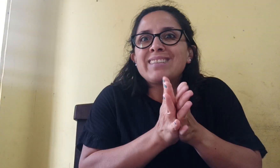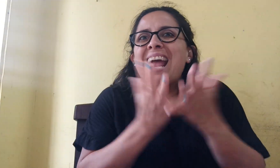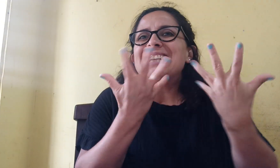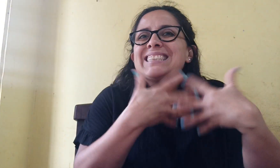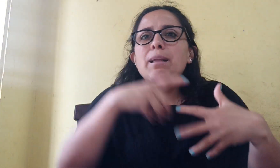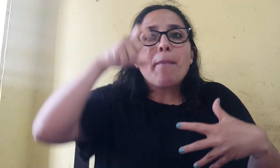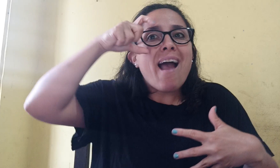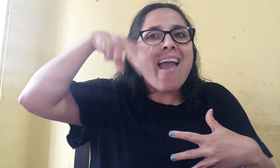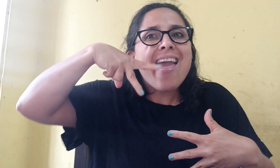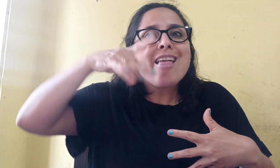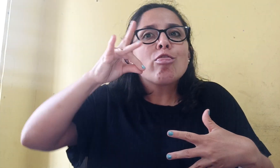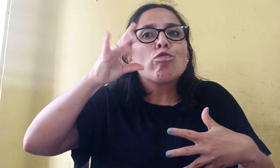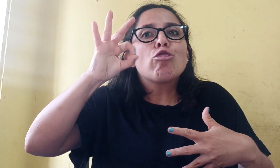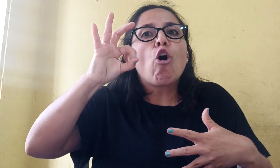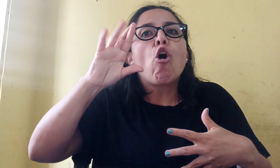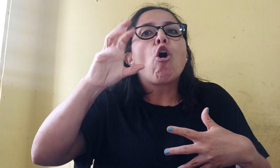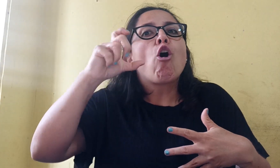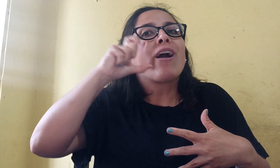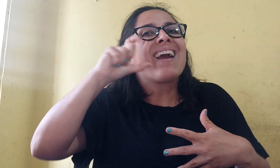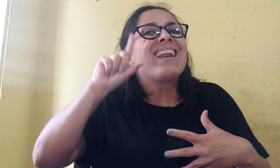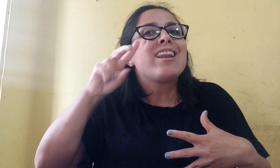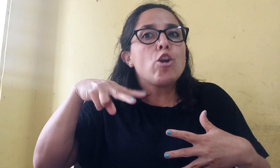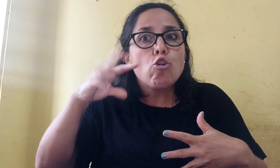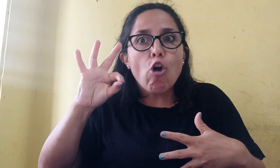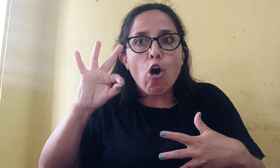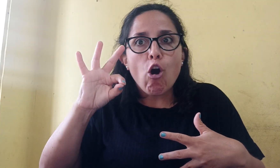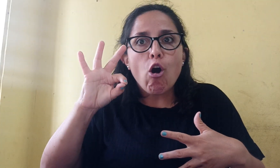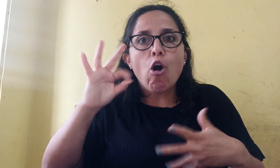funciones más importantes para el mantenimiento de la homeostasis.